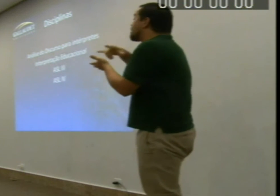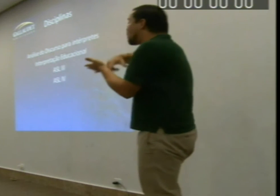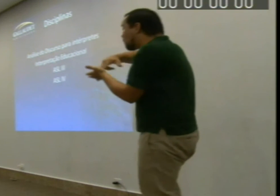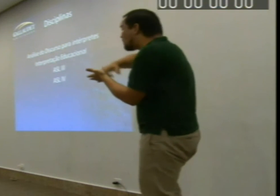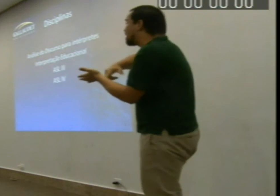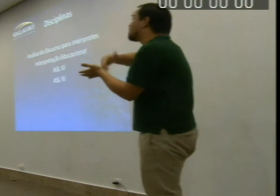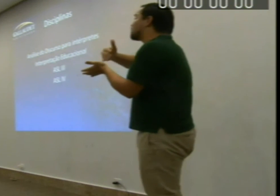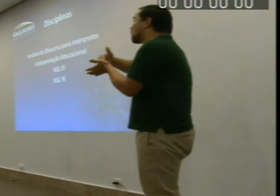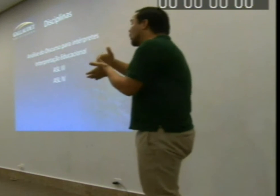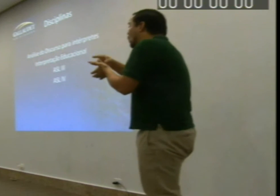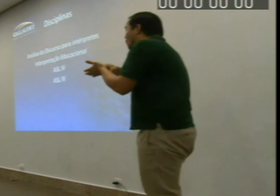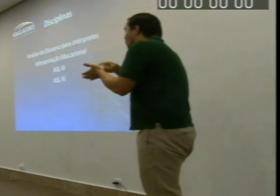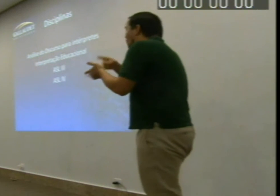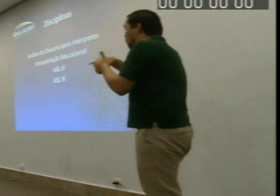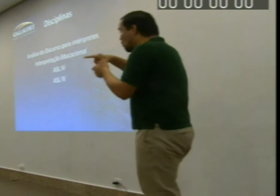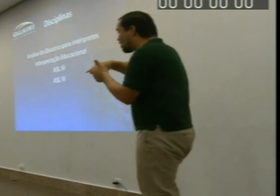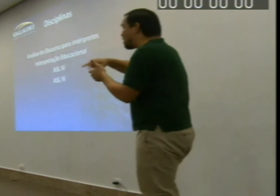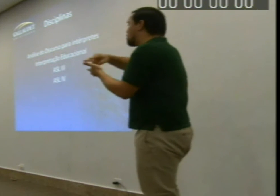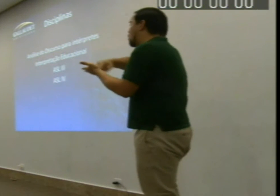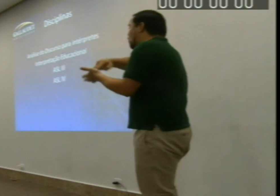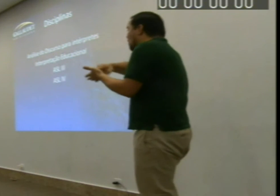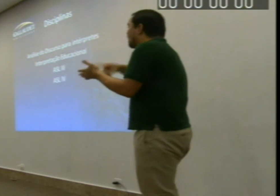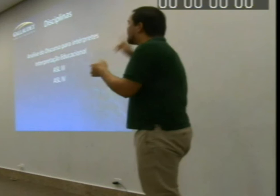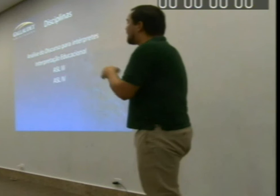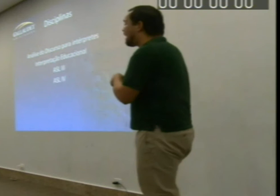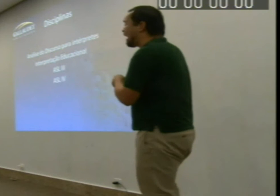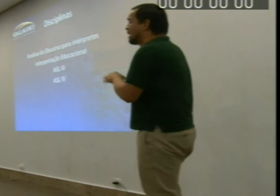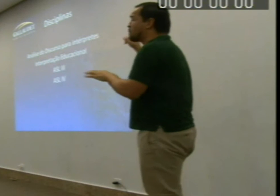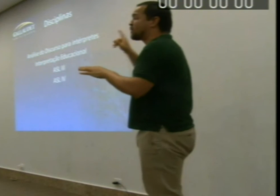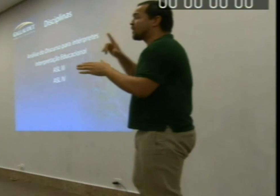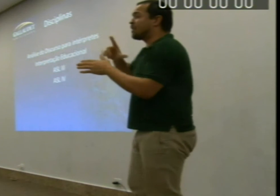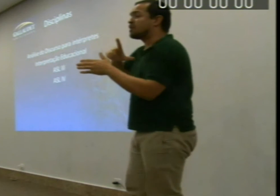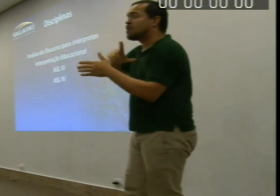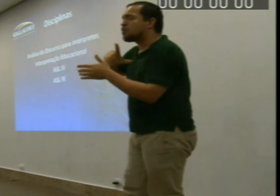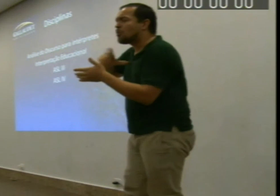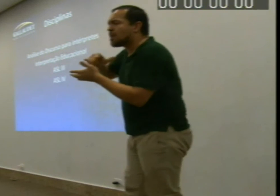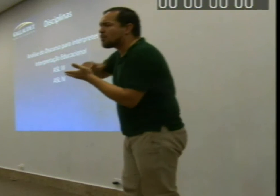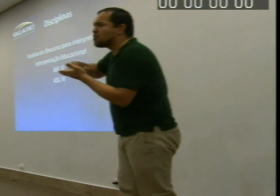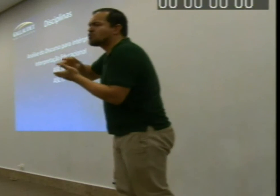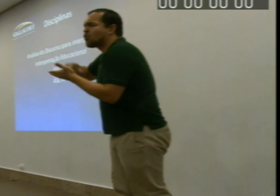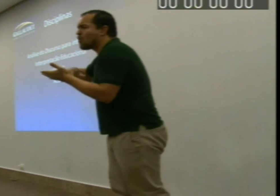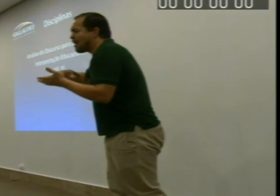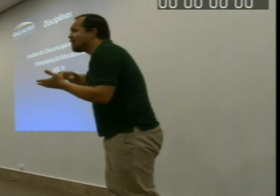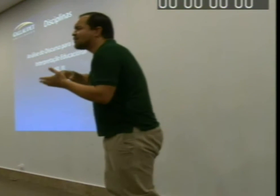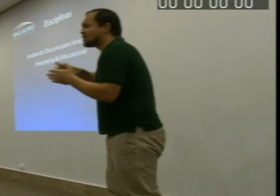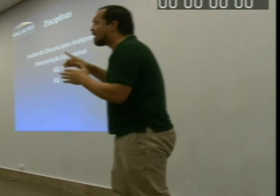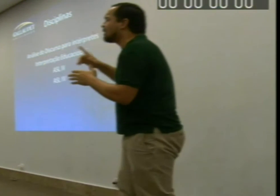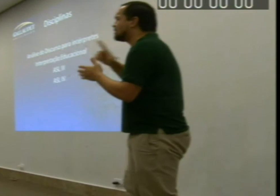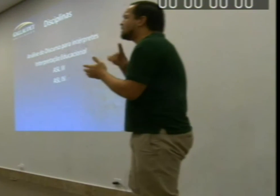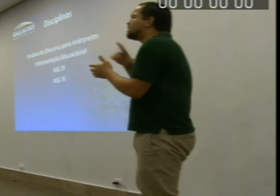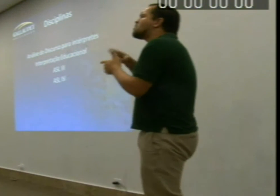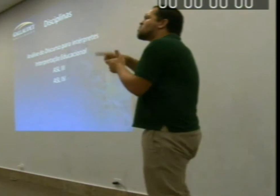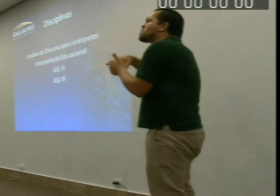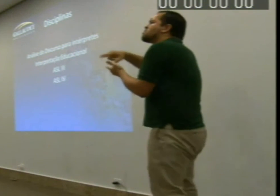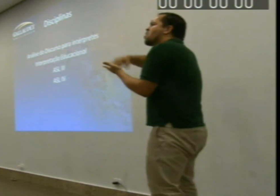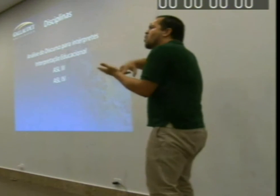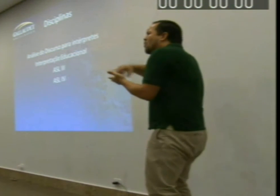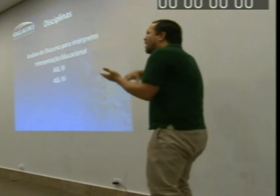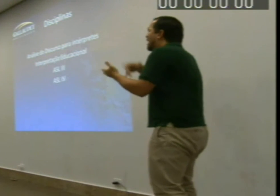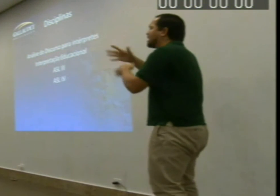falei na prova como que ia fazer a prova era um problema problema ah problema com meus